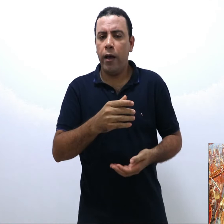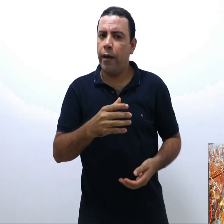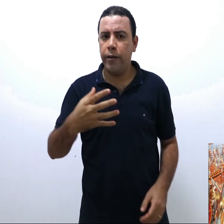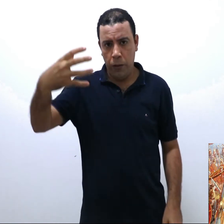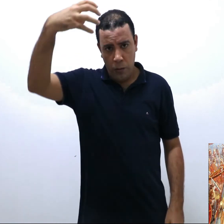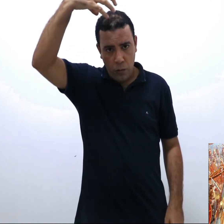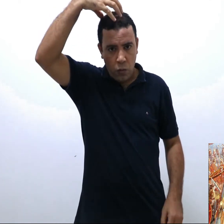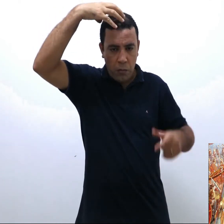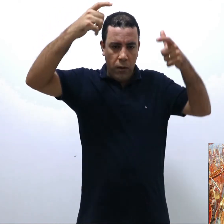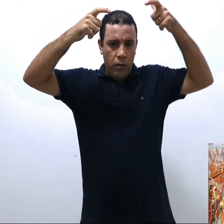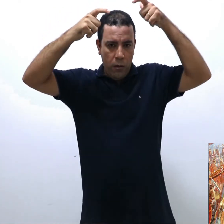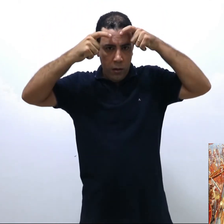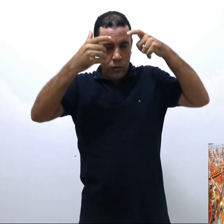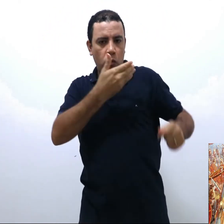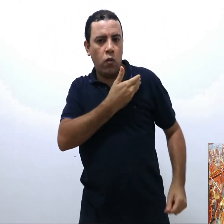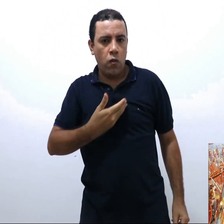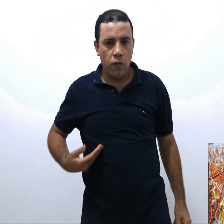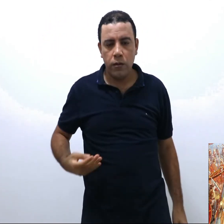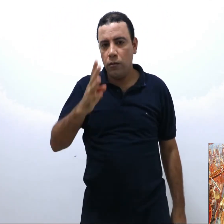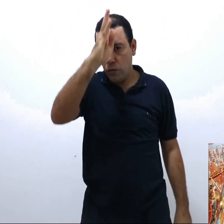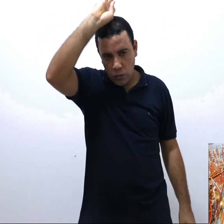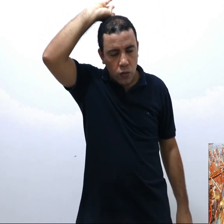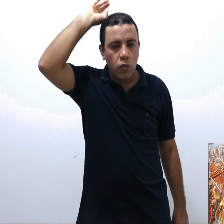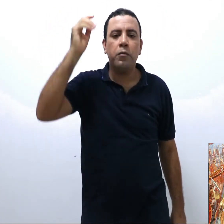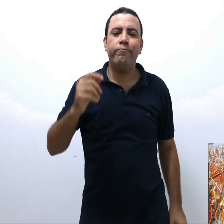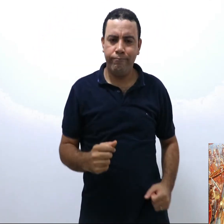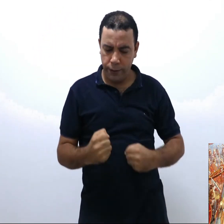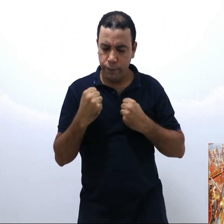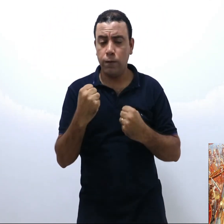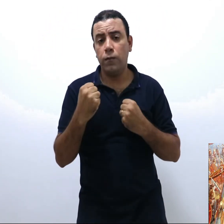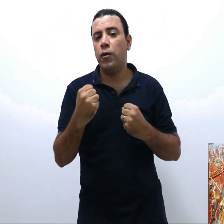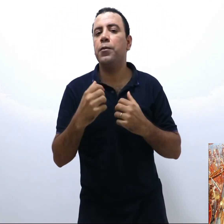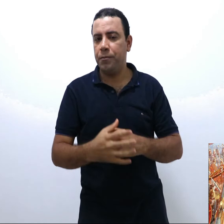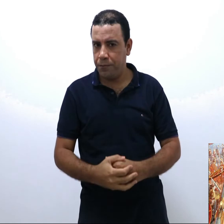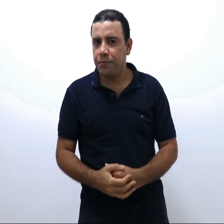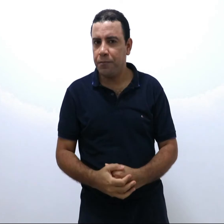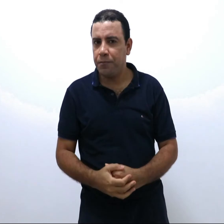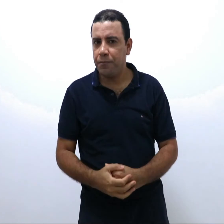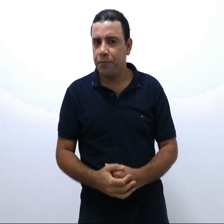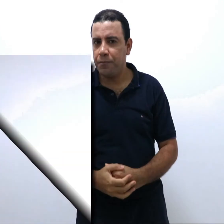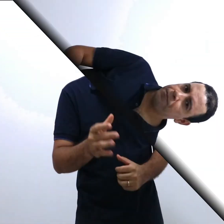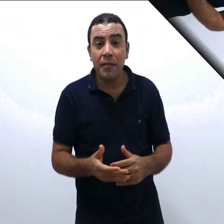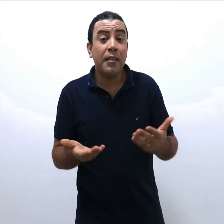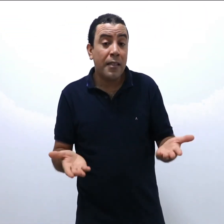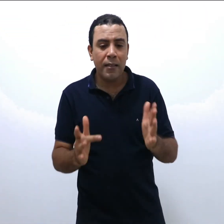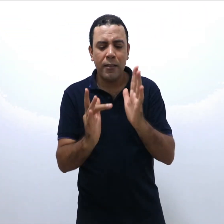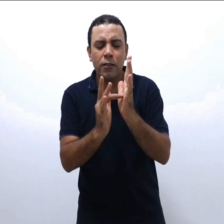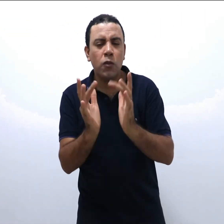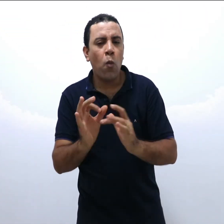imperador, que governava, o imperador romano, com grande poder. Então, antes de